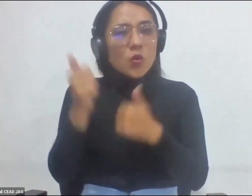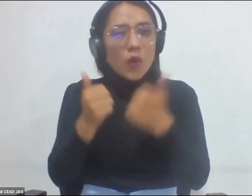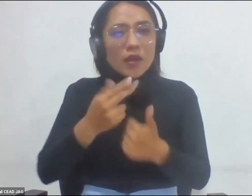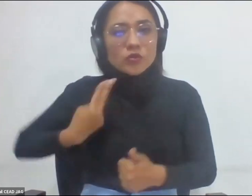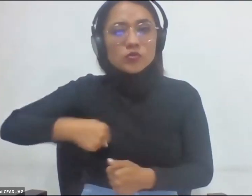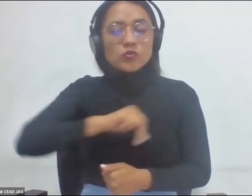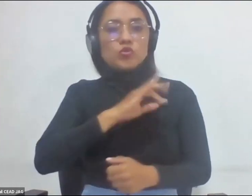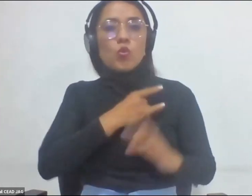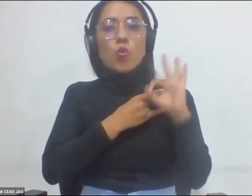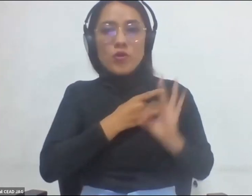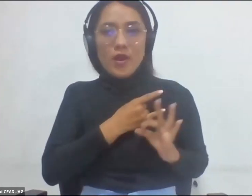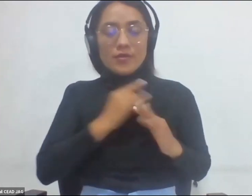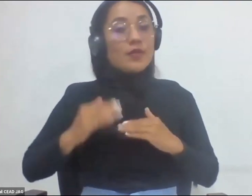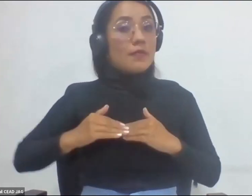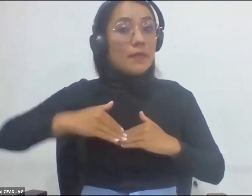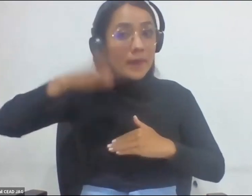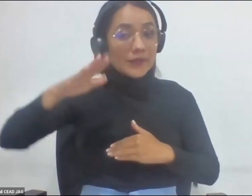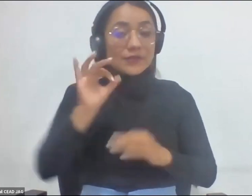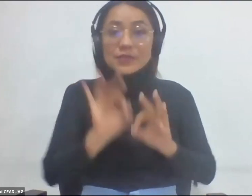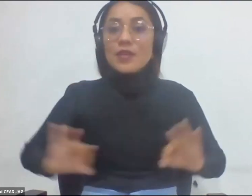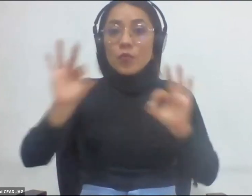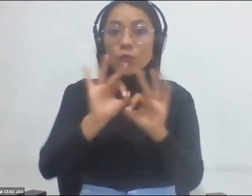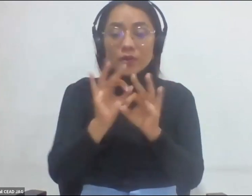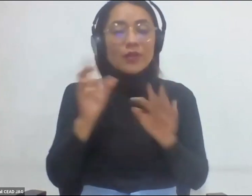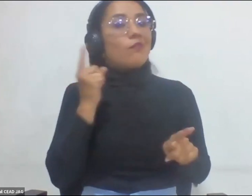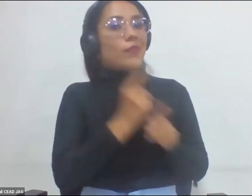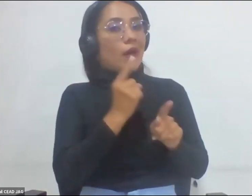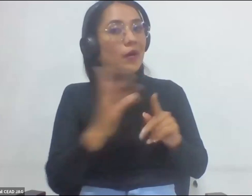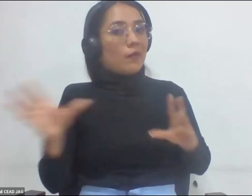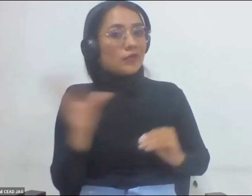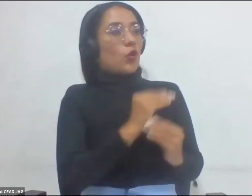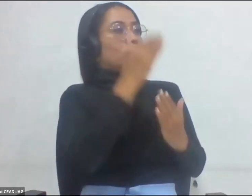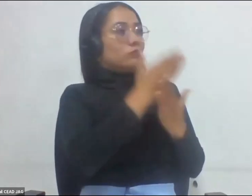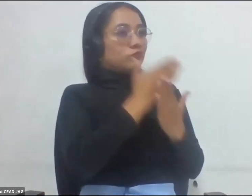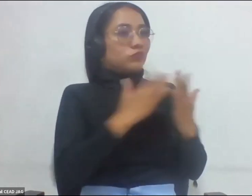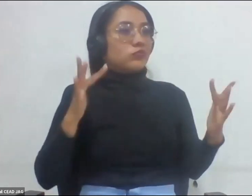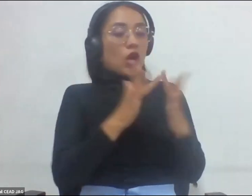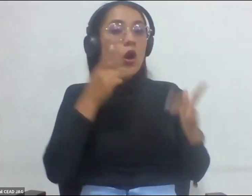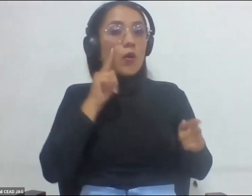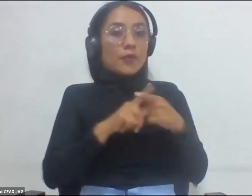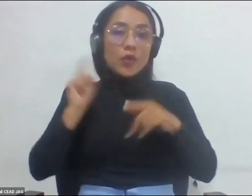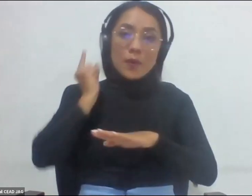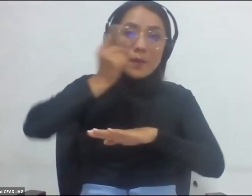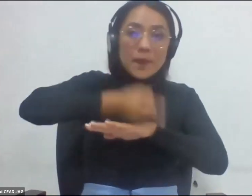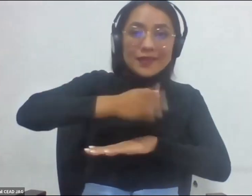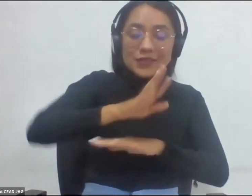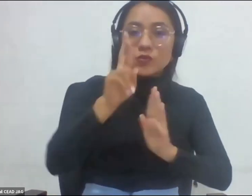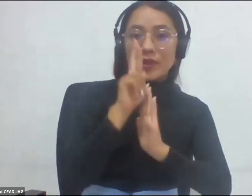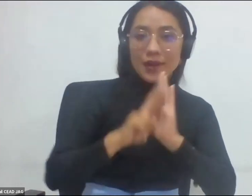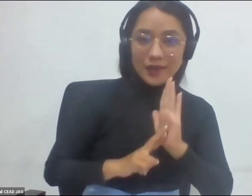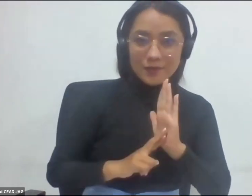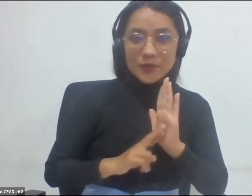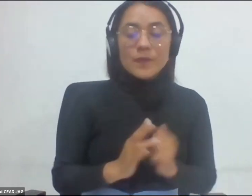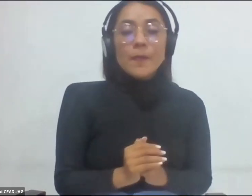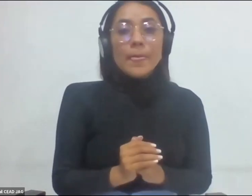unad es decir que se deben cumplir con todos los requisitos emanados en el reglamento operativo algo